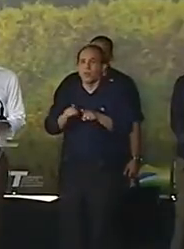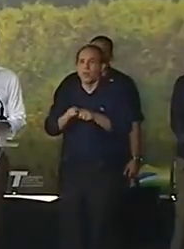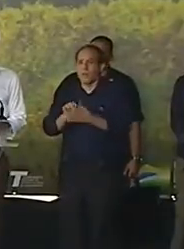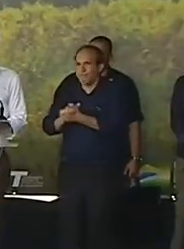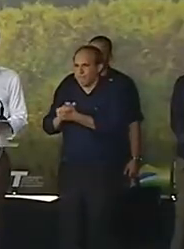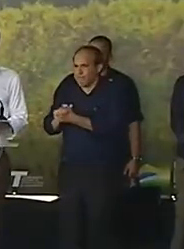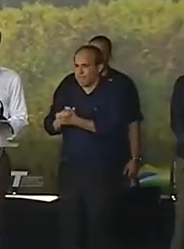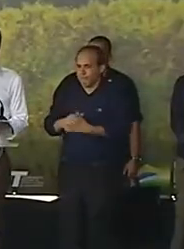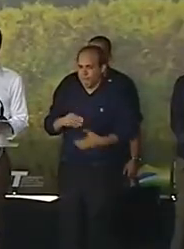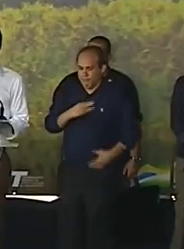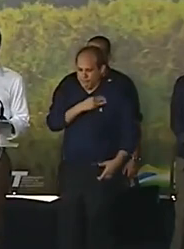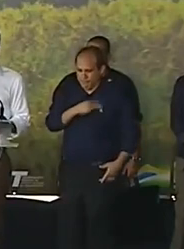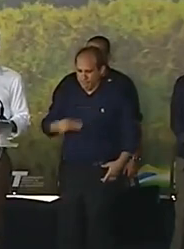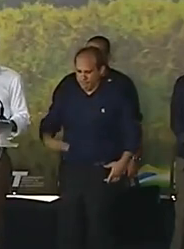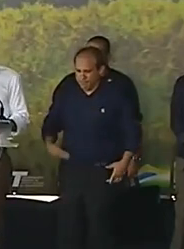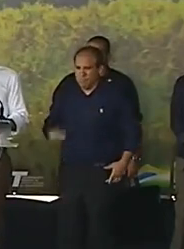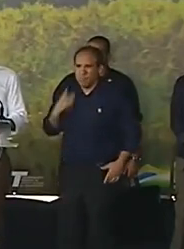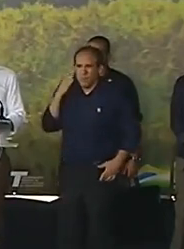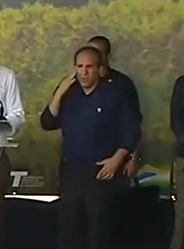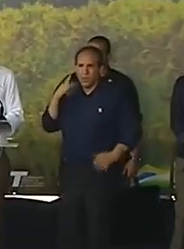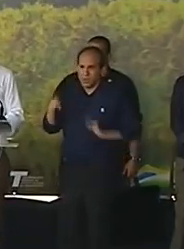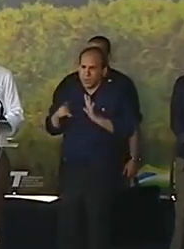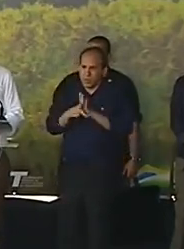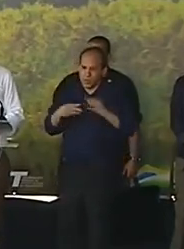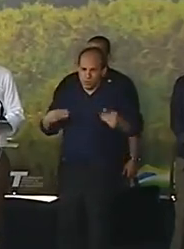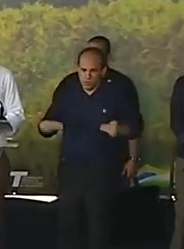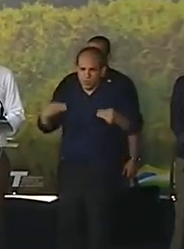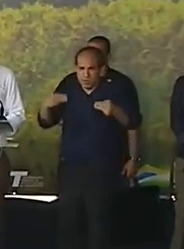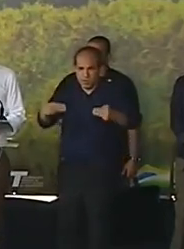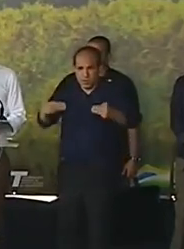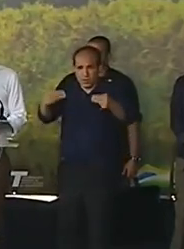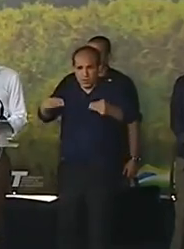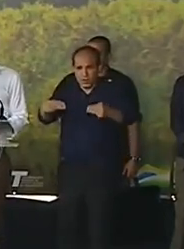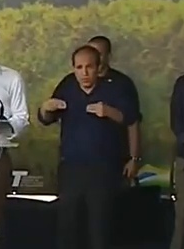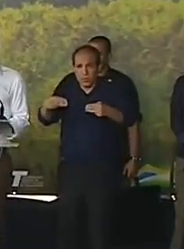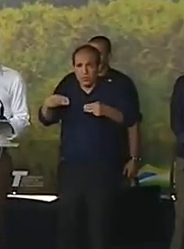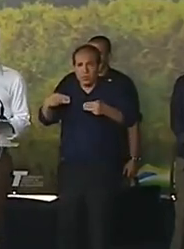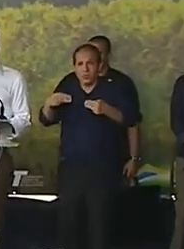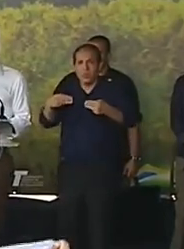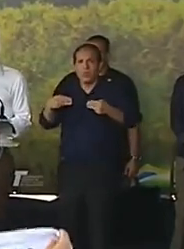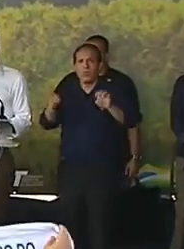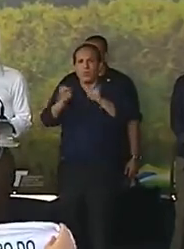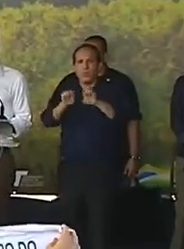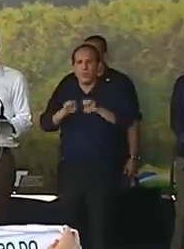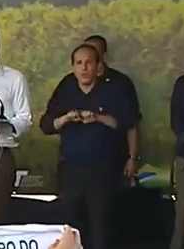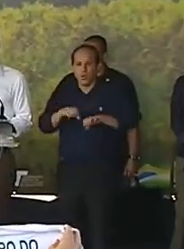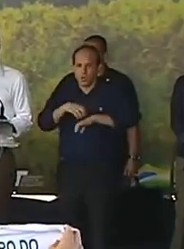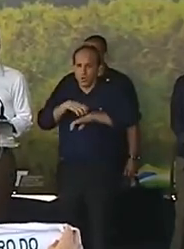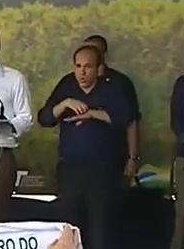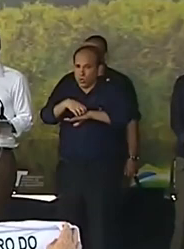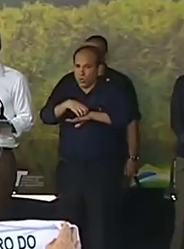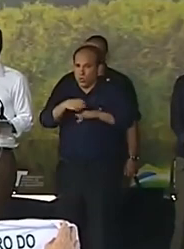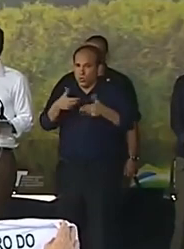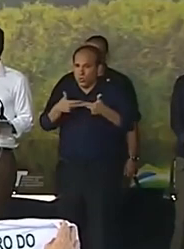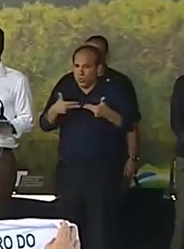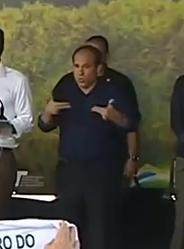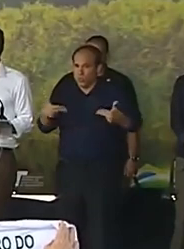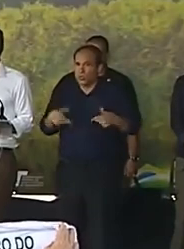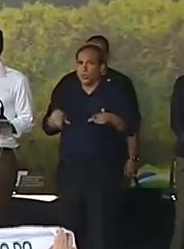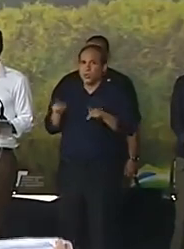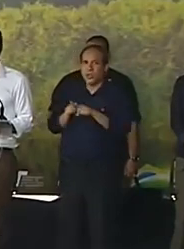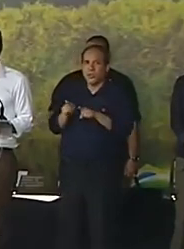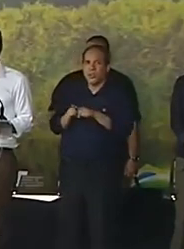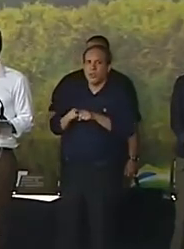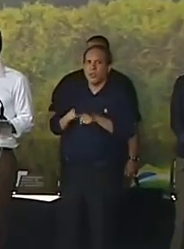Tarcísio, ministro da Infraestrutura, e me permito fazer em seu